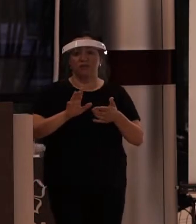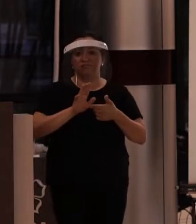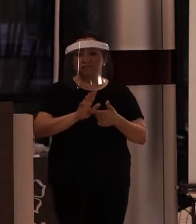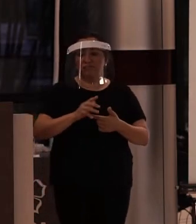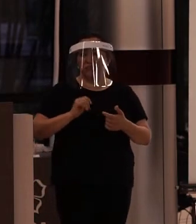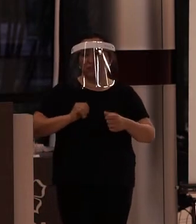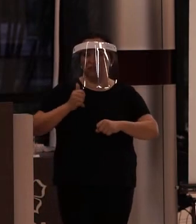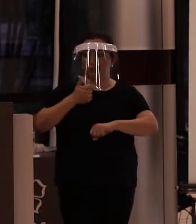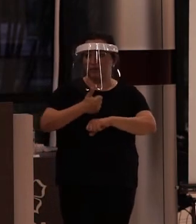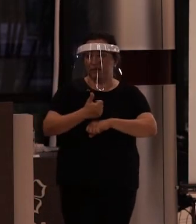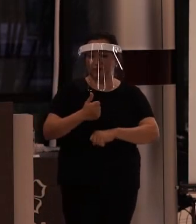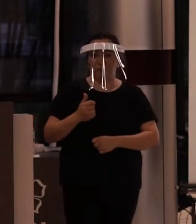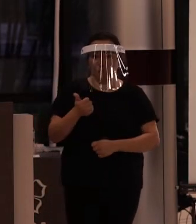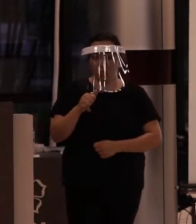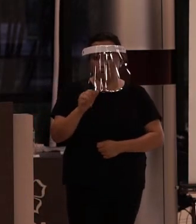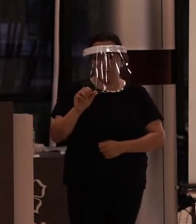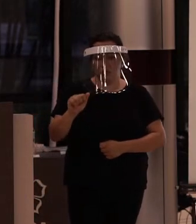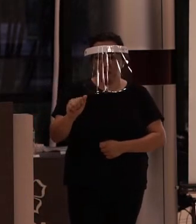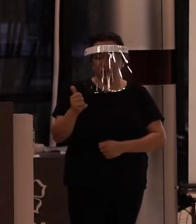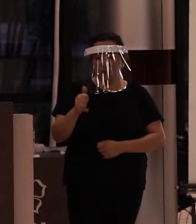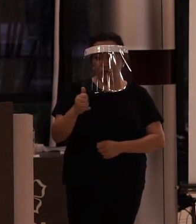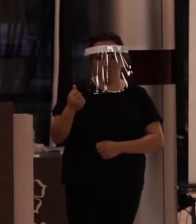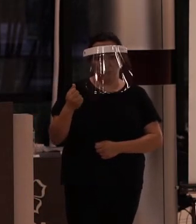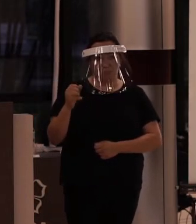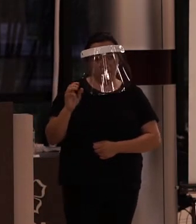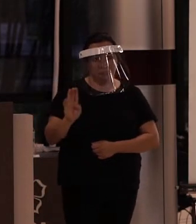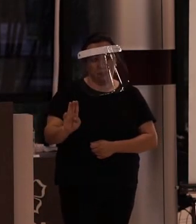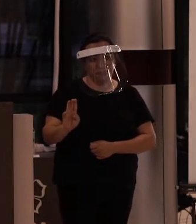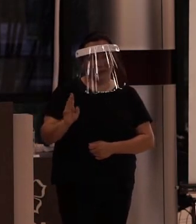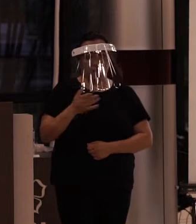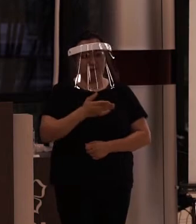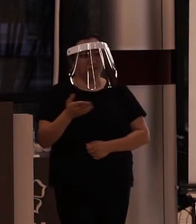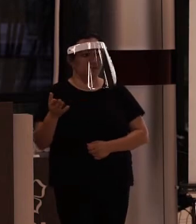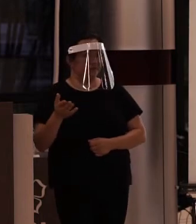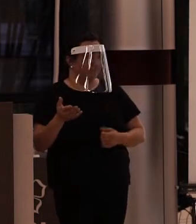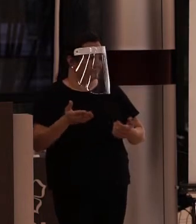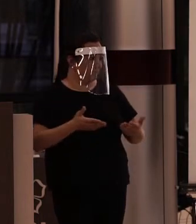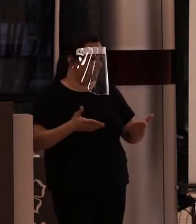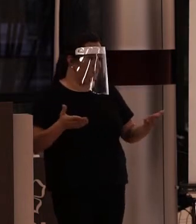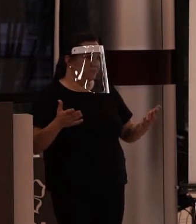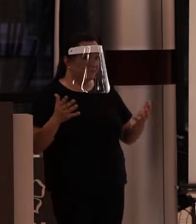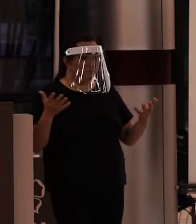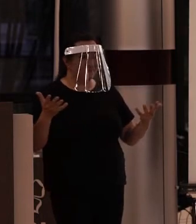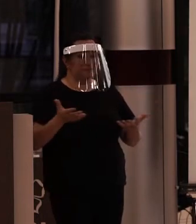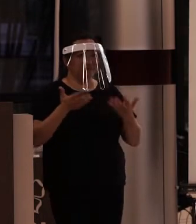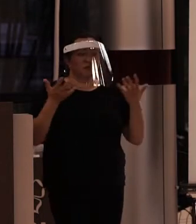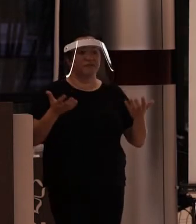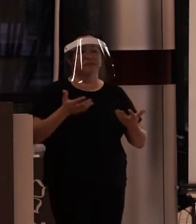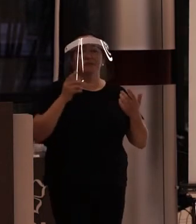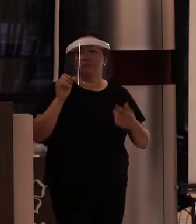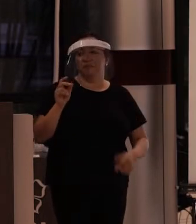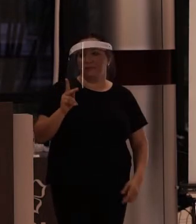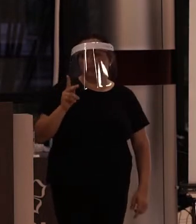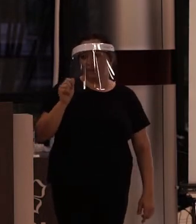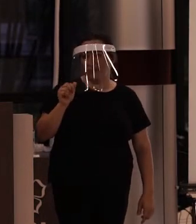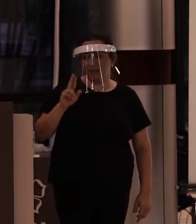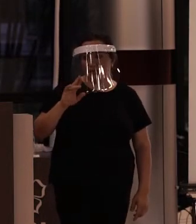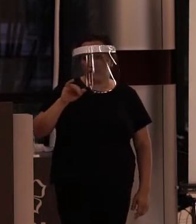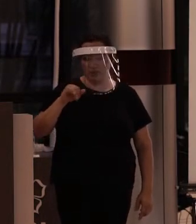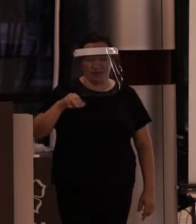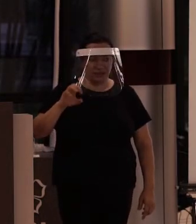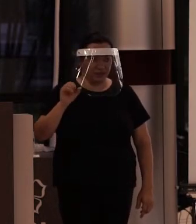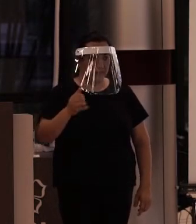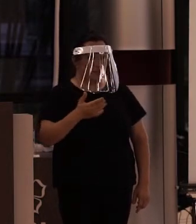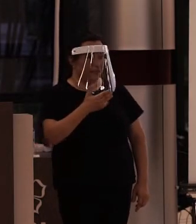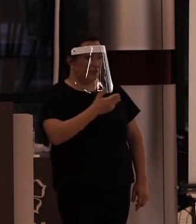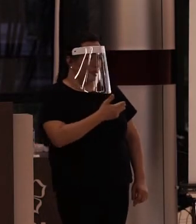lá, 11A e 11B. Em homenagem a vocês dois. O primeiro é mais uma homenagem a Karine, que quando ela falou também